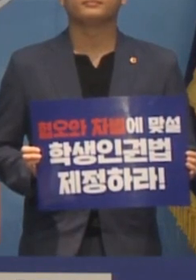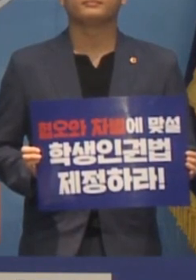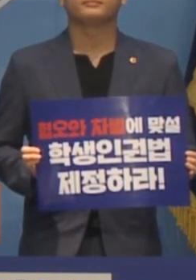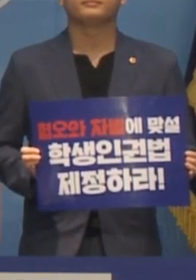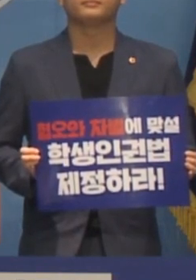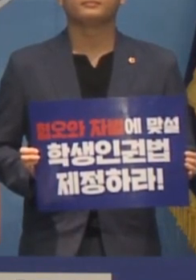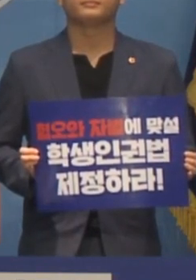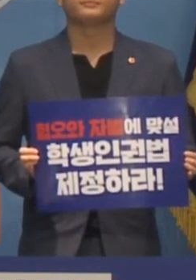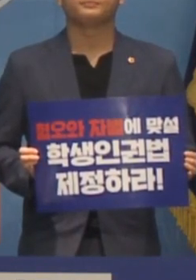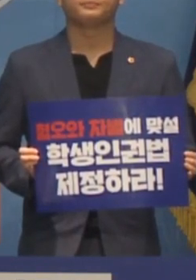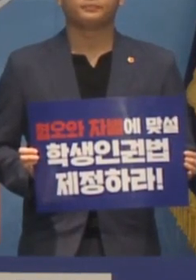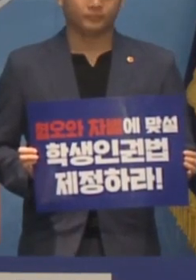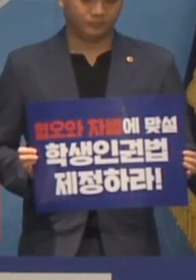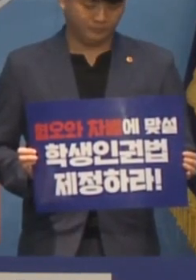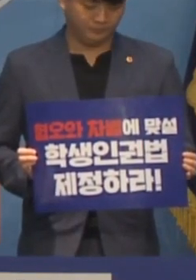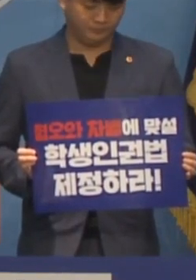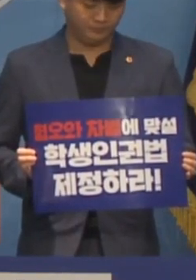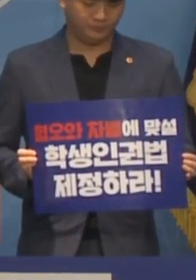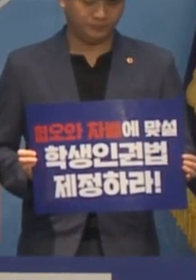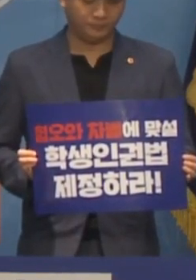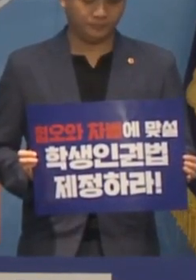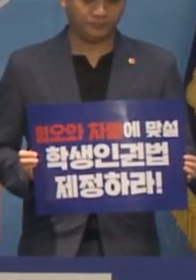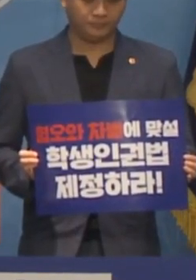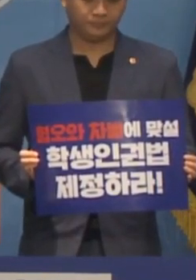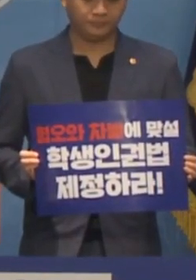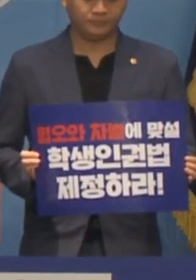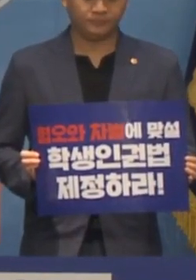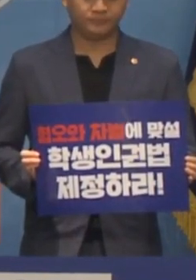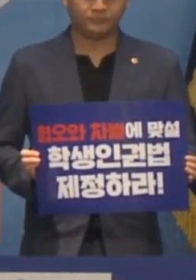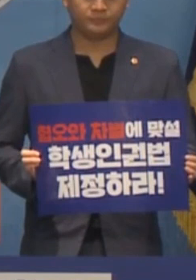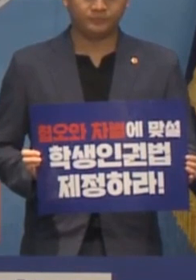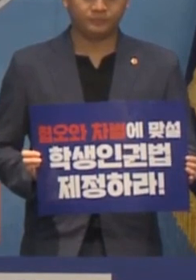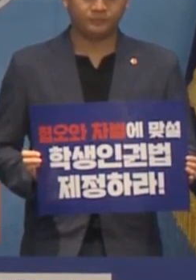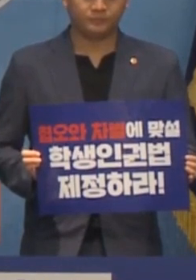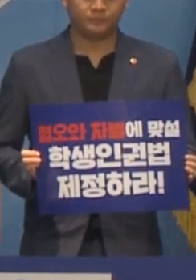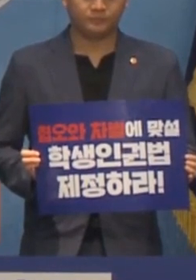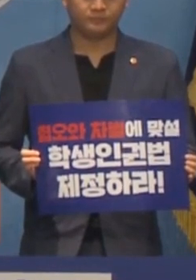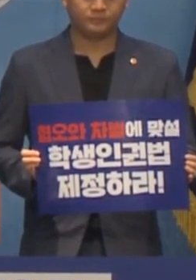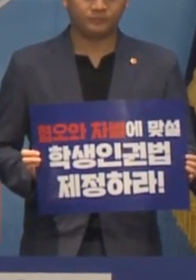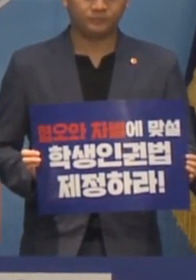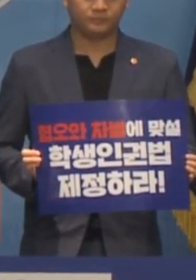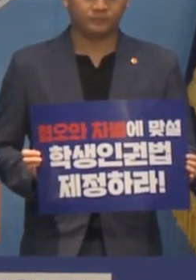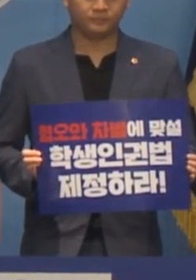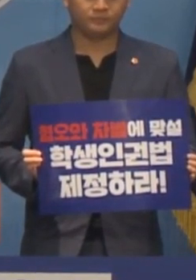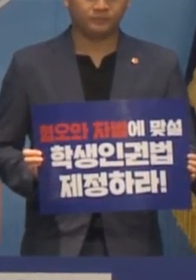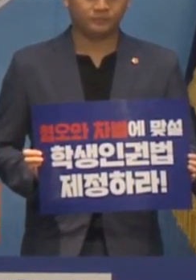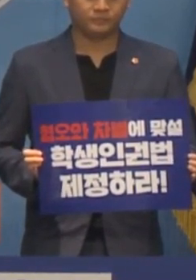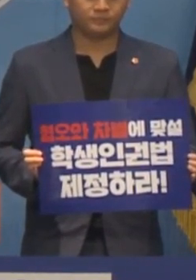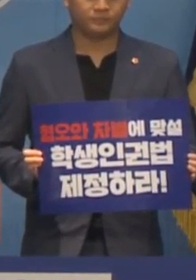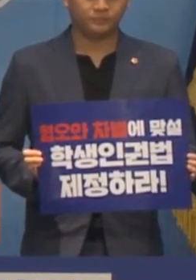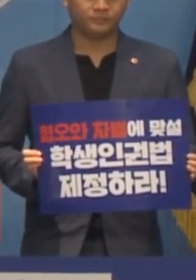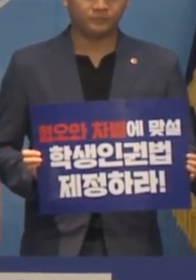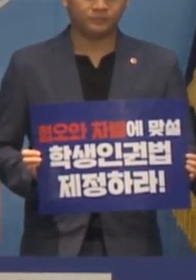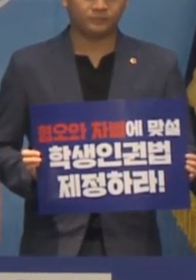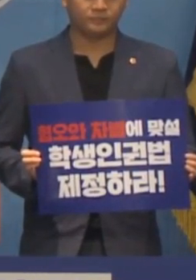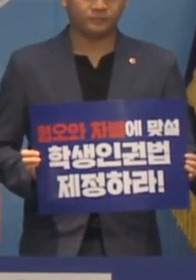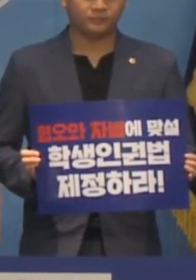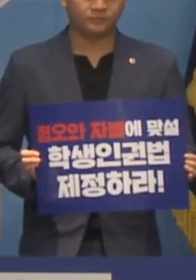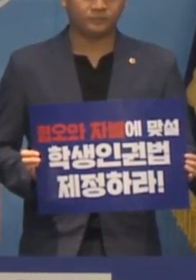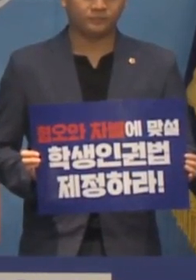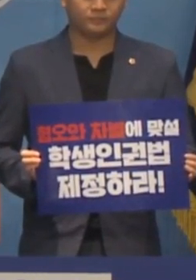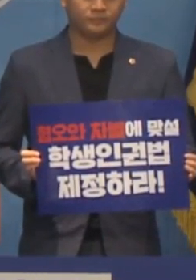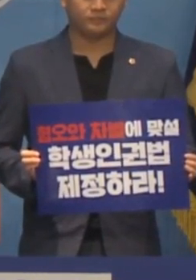말씀을 드리겠습니다. 존경하는 국민 여러분 그리고 언론인 여러분 안녕하십니까? 국회